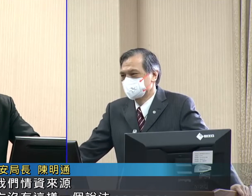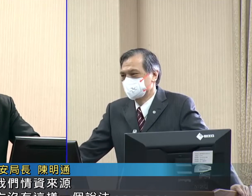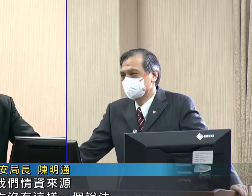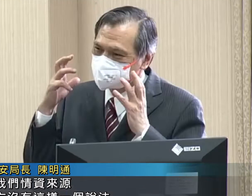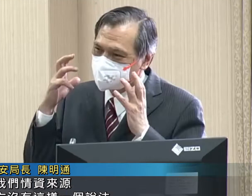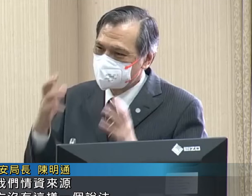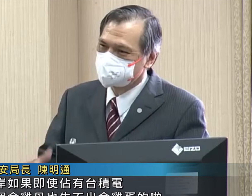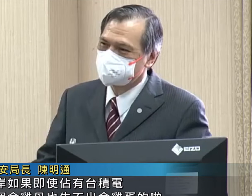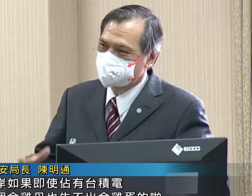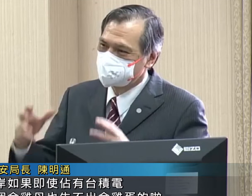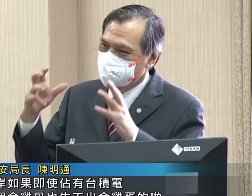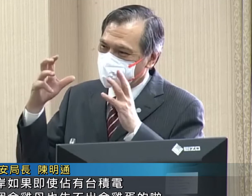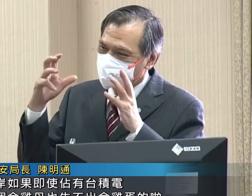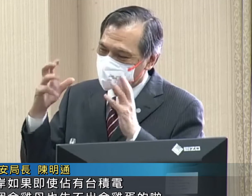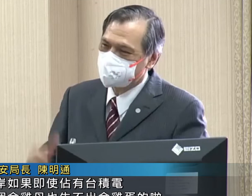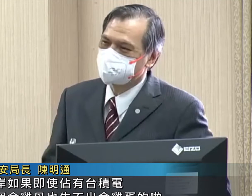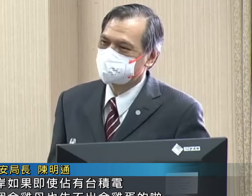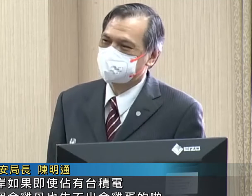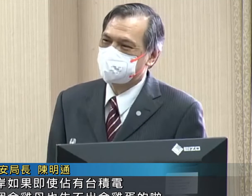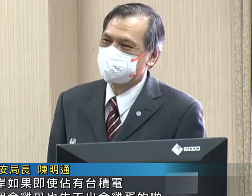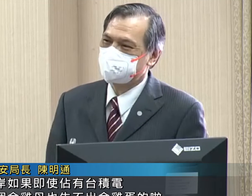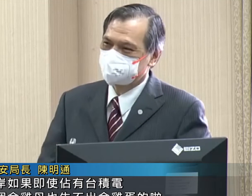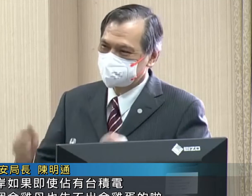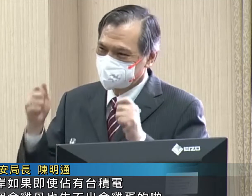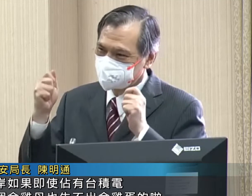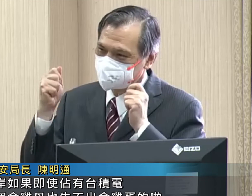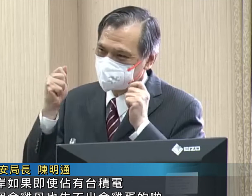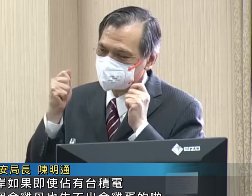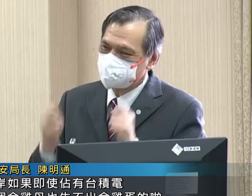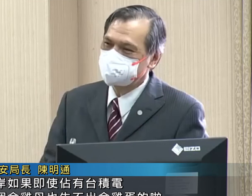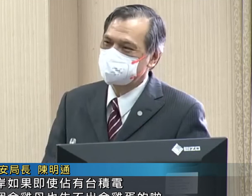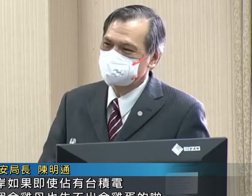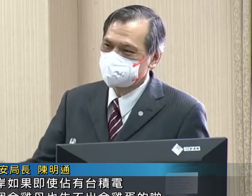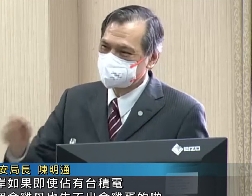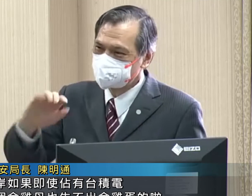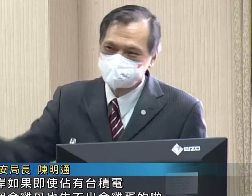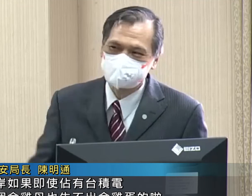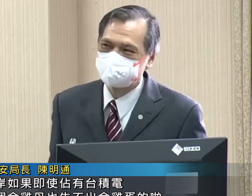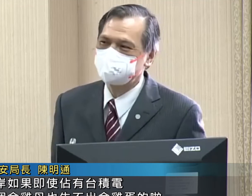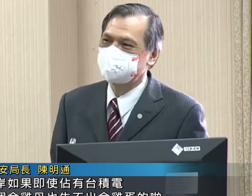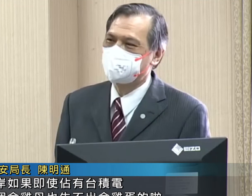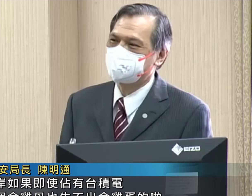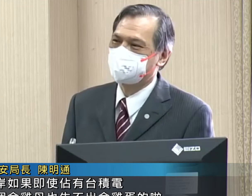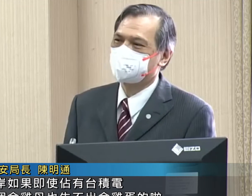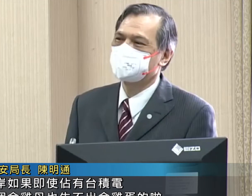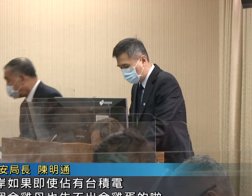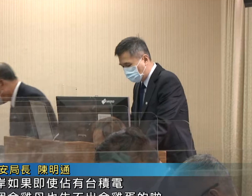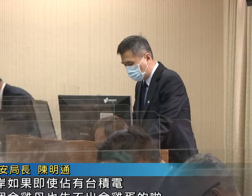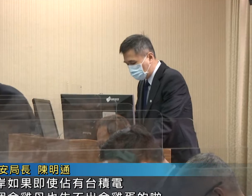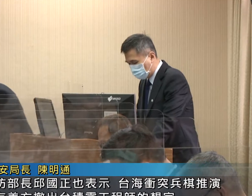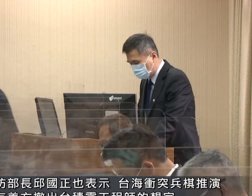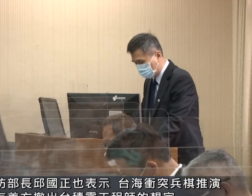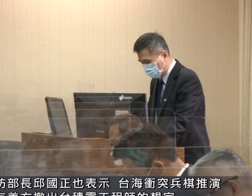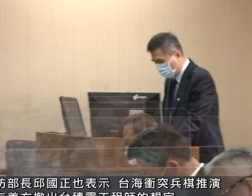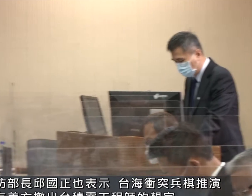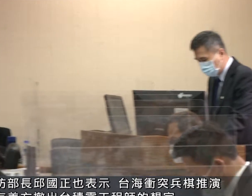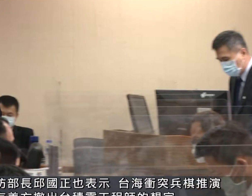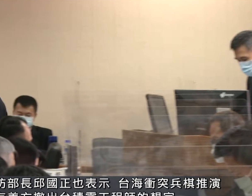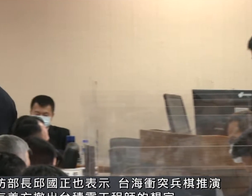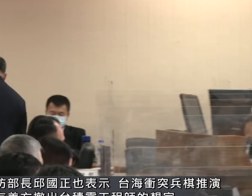法。对岸如果即使占有这个台积电，这个金鸡母也生不出金鸡蛋的了。 国防部长邱国正也表示，台